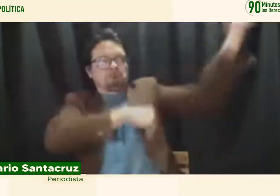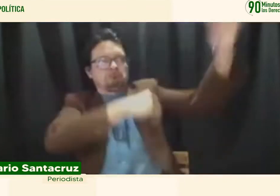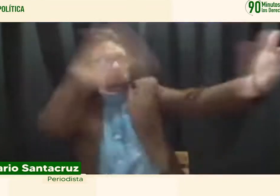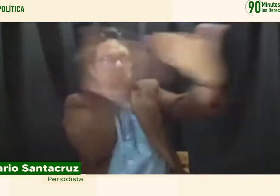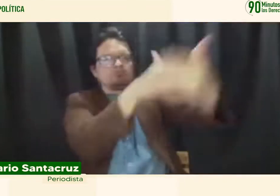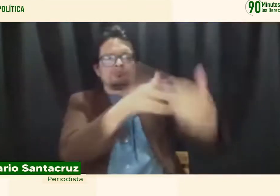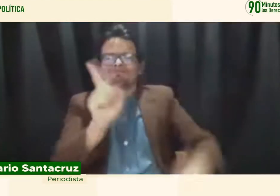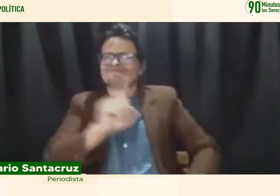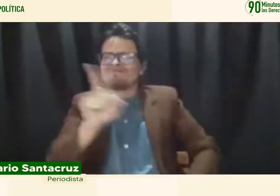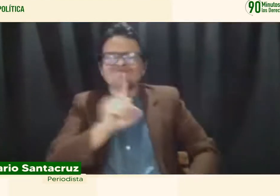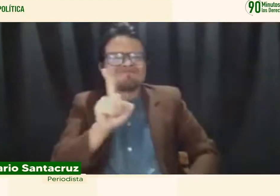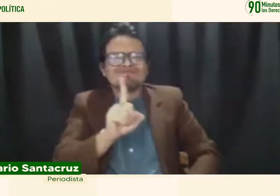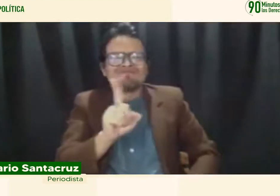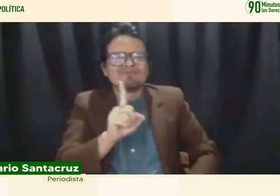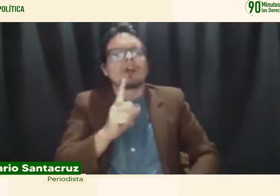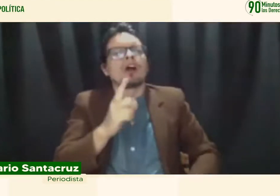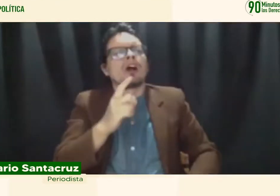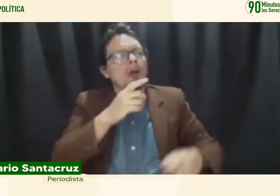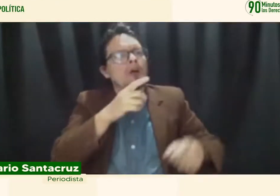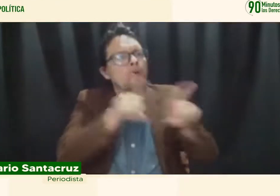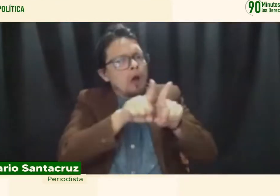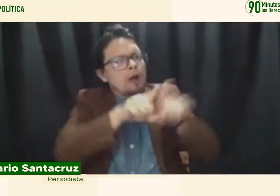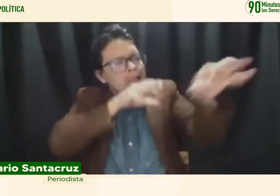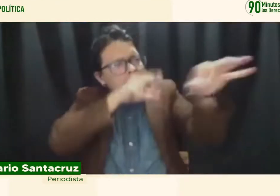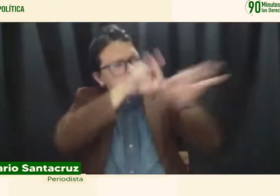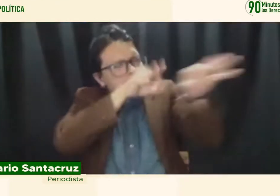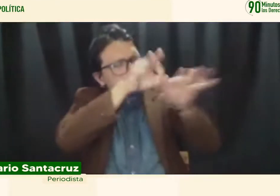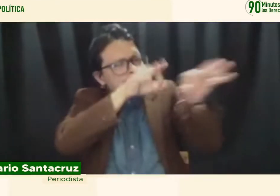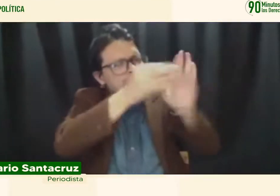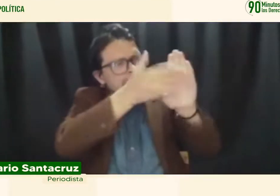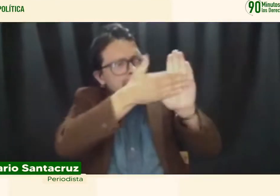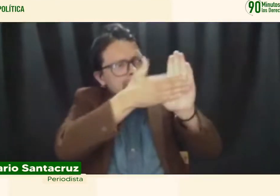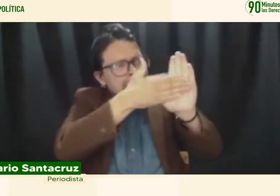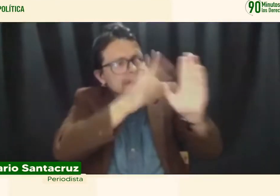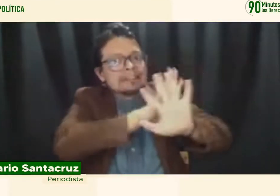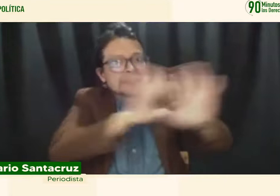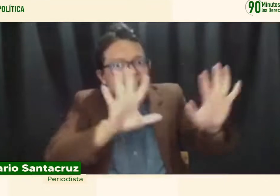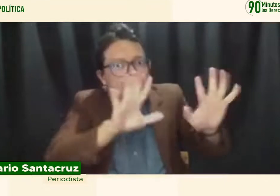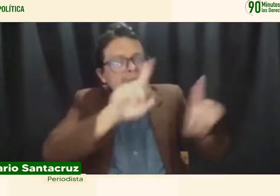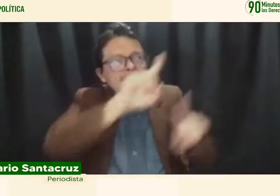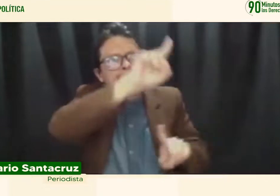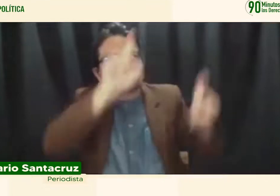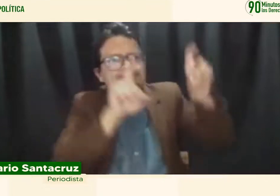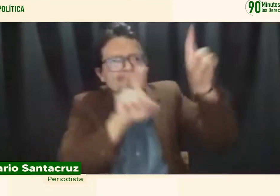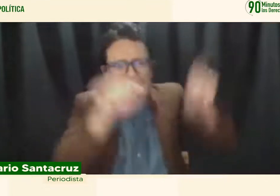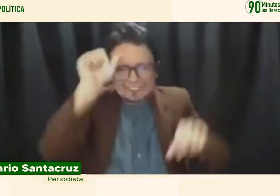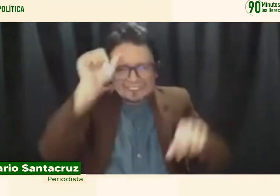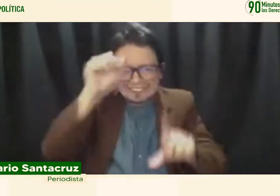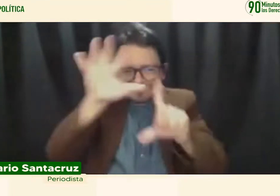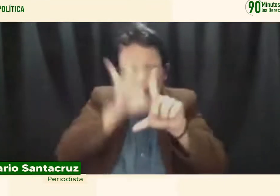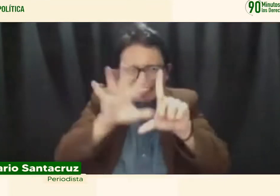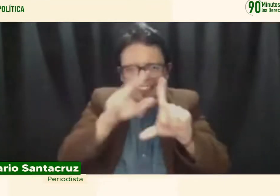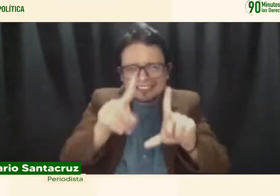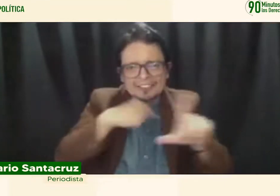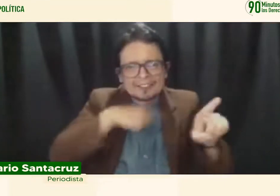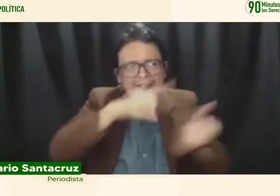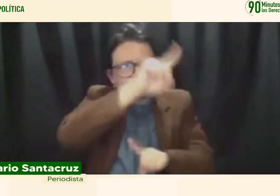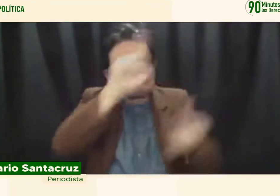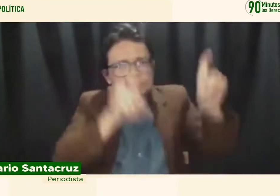ocurrió sí y aquí no estamos hablando de estar en contra de frenas coro o ir en desacuerdo con ellos sino que es importante generar este espacio pecs